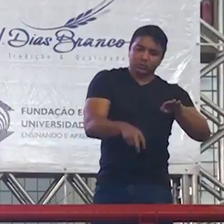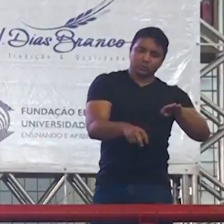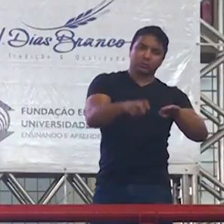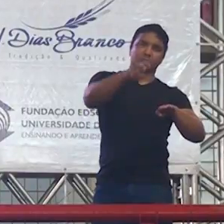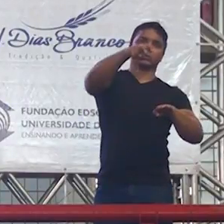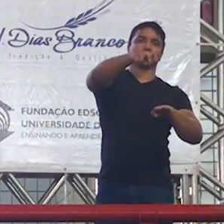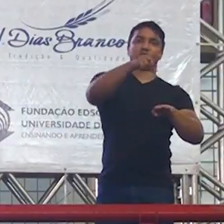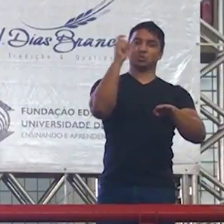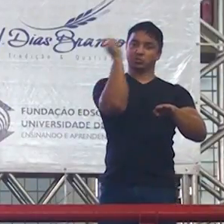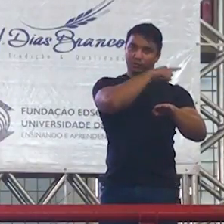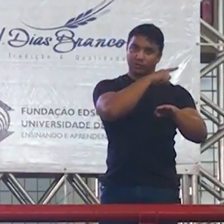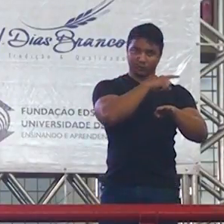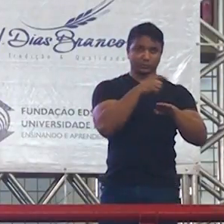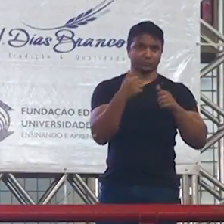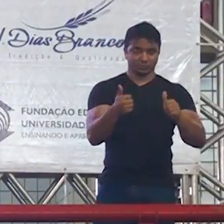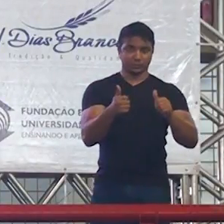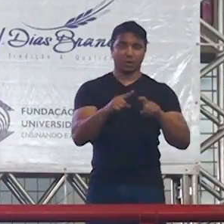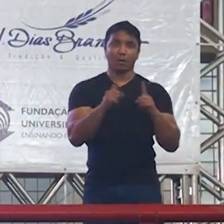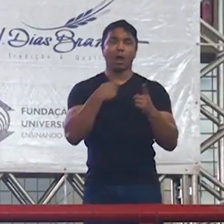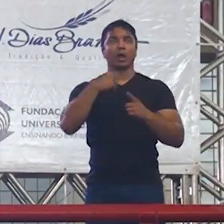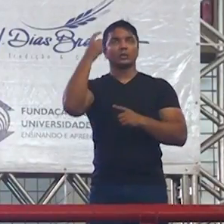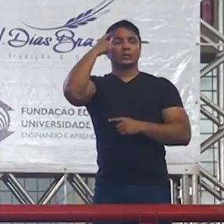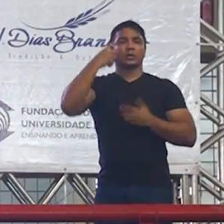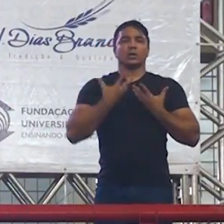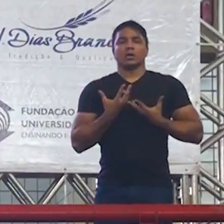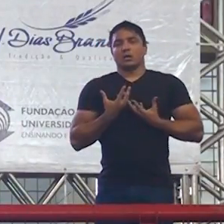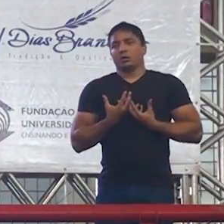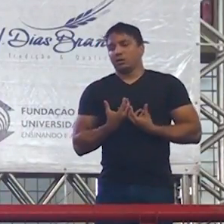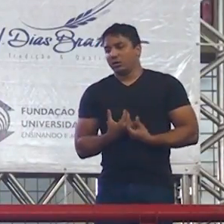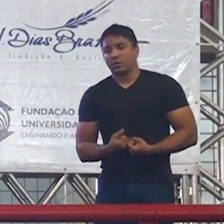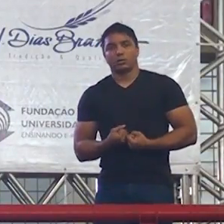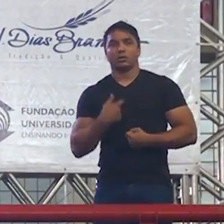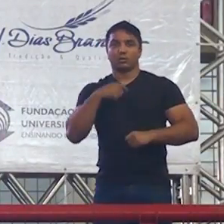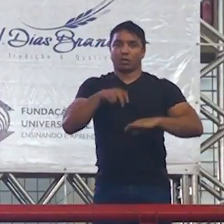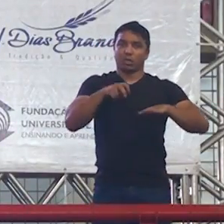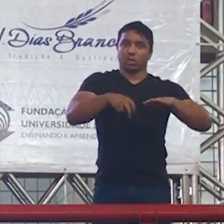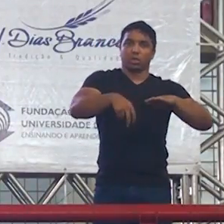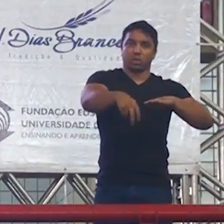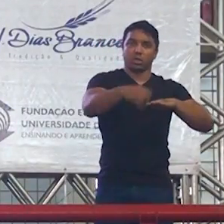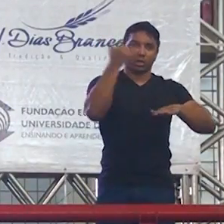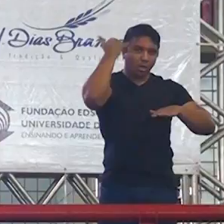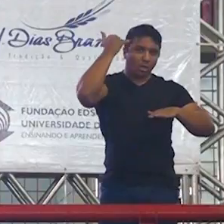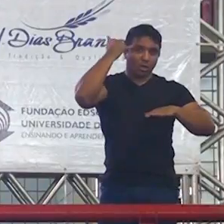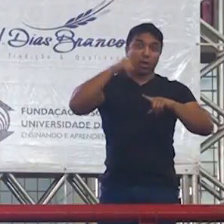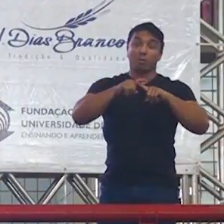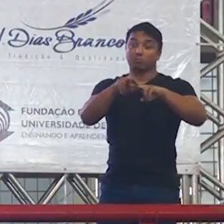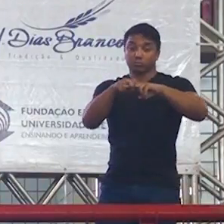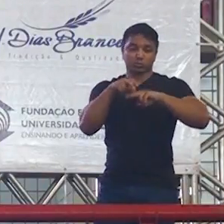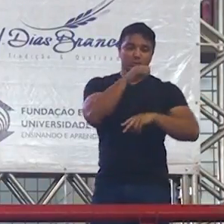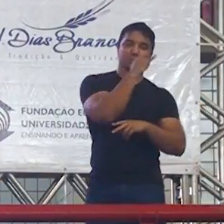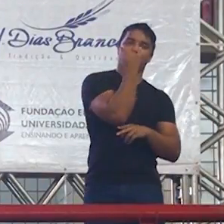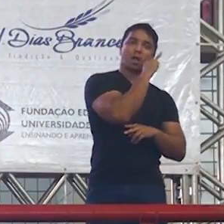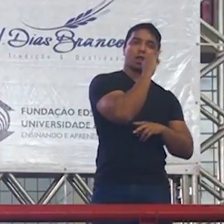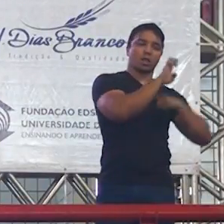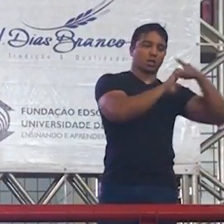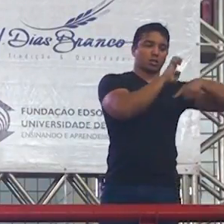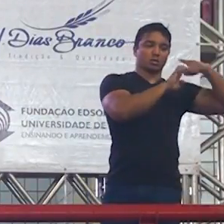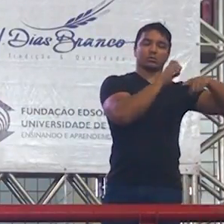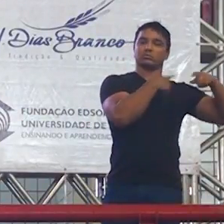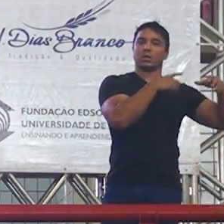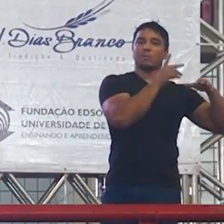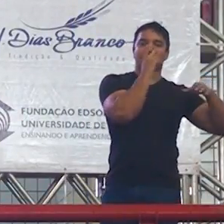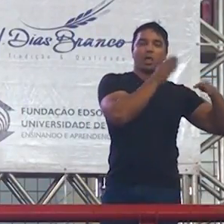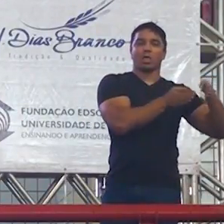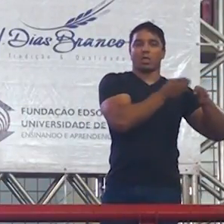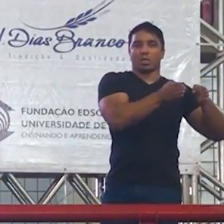de atravessar esse buraco? Aí você vai ficar cansado para atravessar esse buraco. É o que acontece com a corrente elétrica. A corrente elétrica, quando